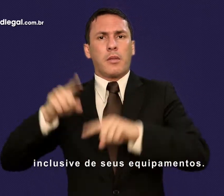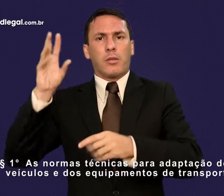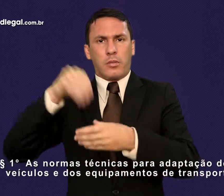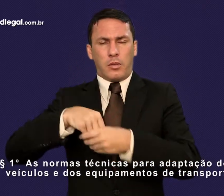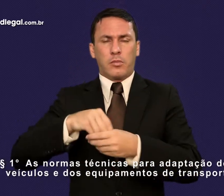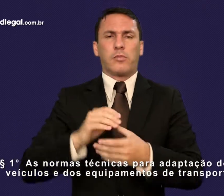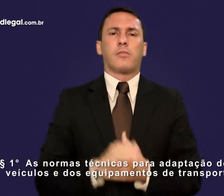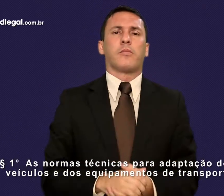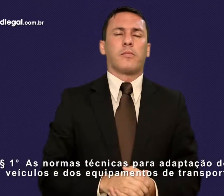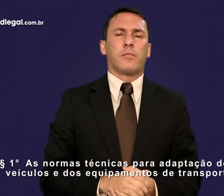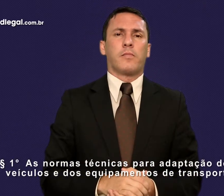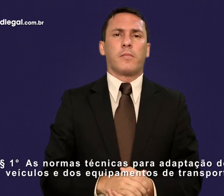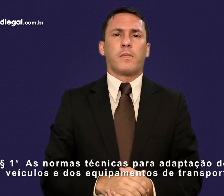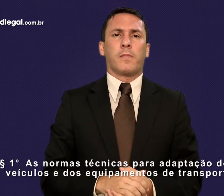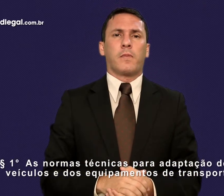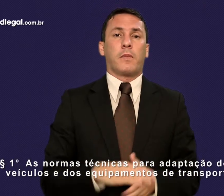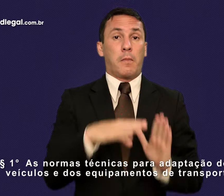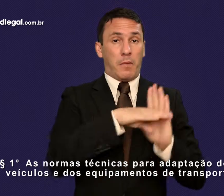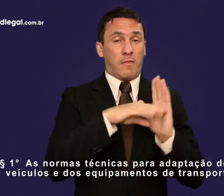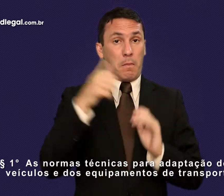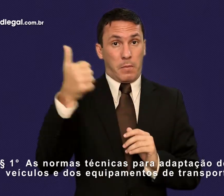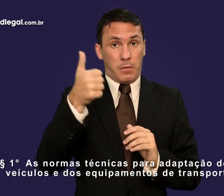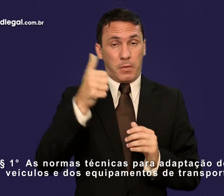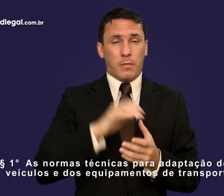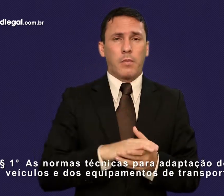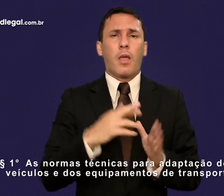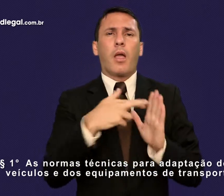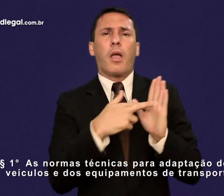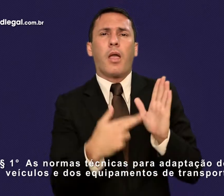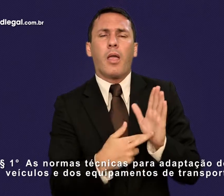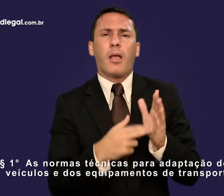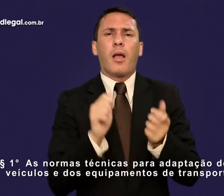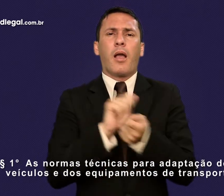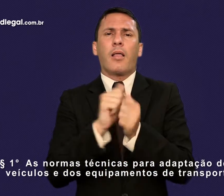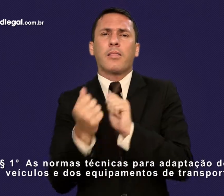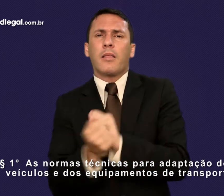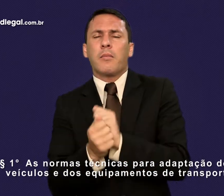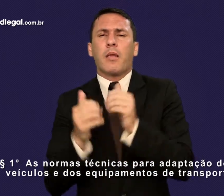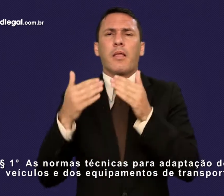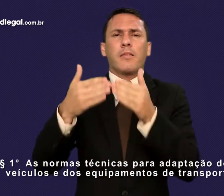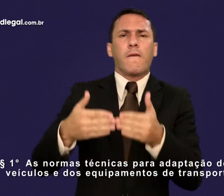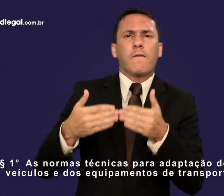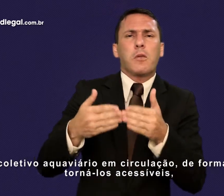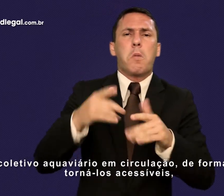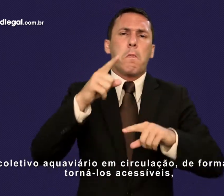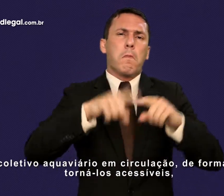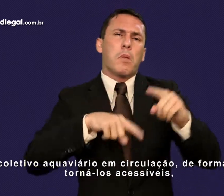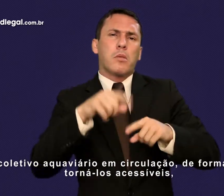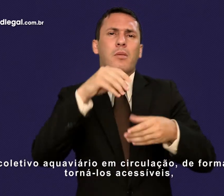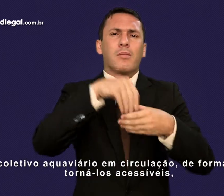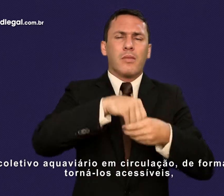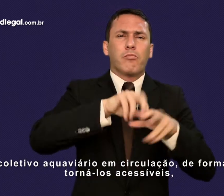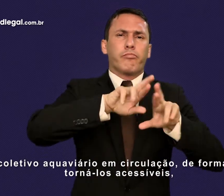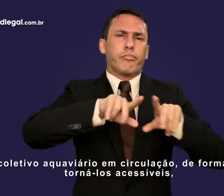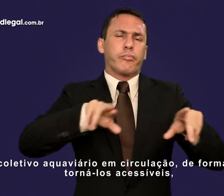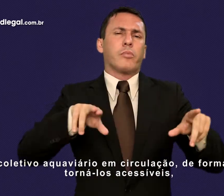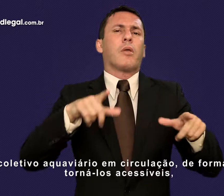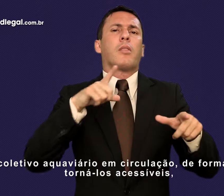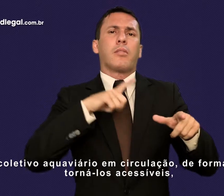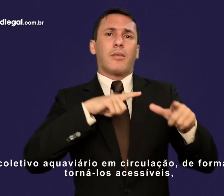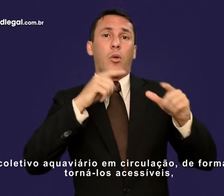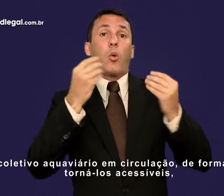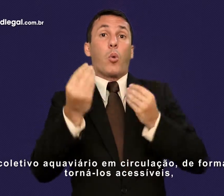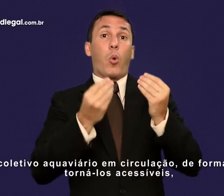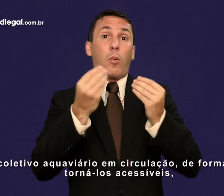equipamentos. Parágrafo 1º. As normas técnicas para a adaptação dos veículos e dos equipamentos de transporte coletivo aquaviário em circulação,